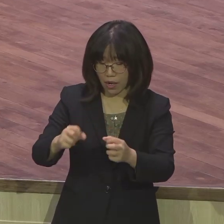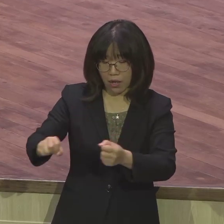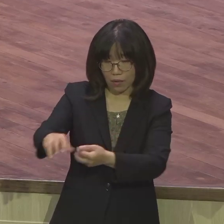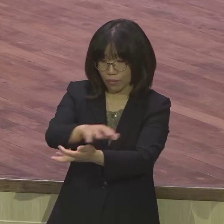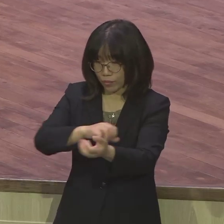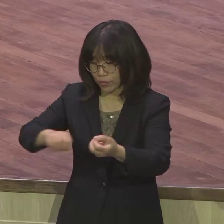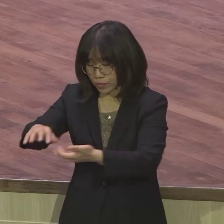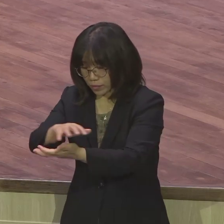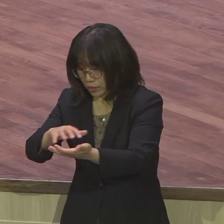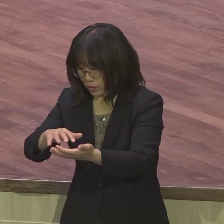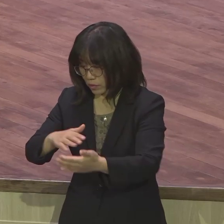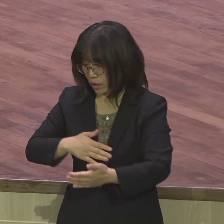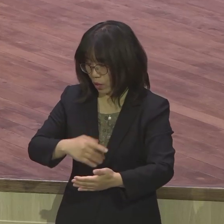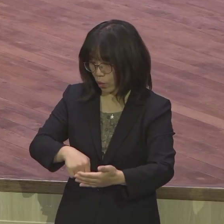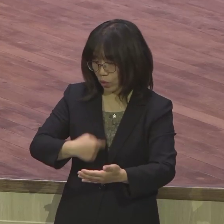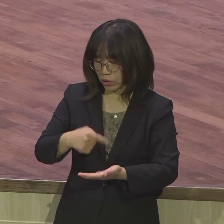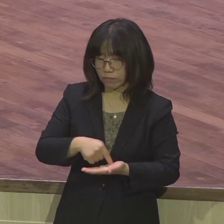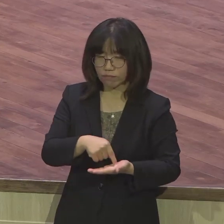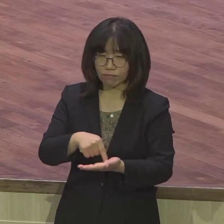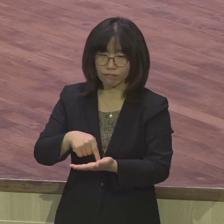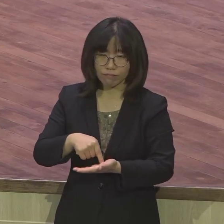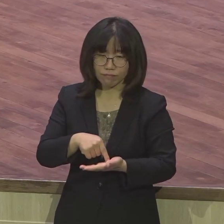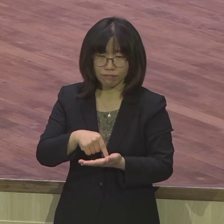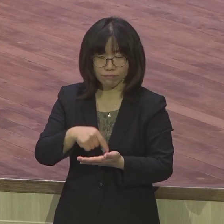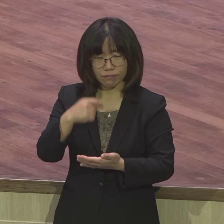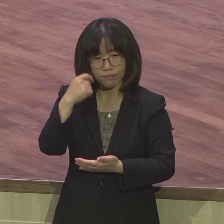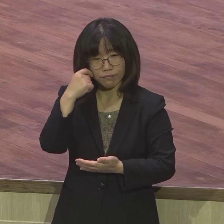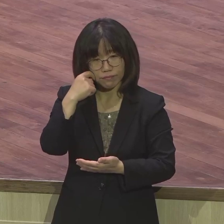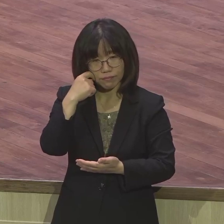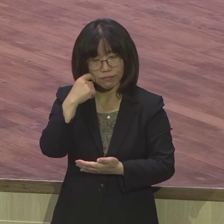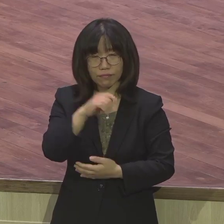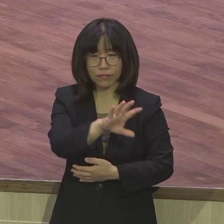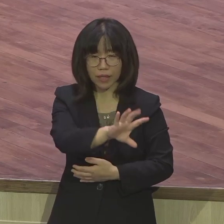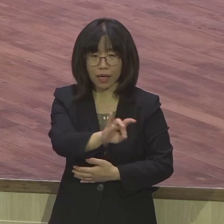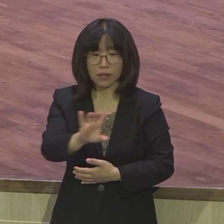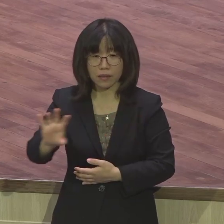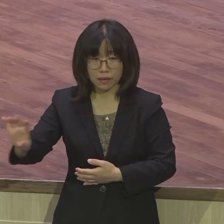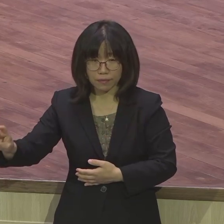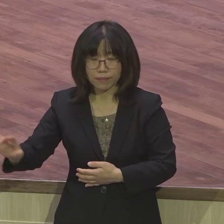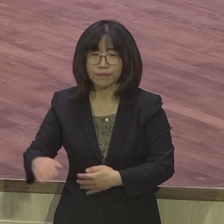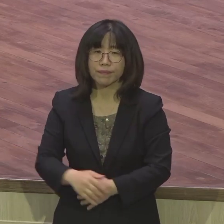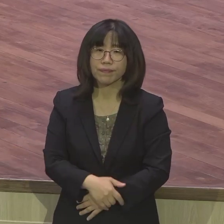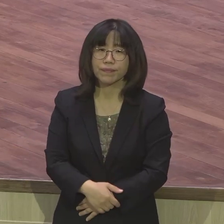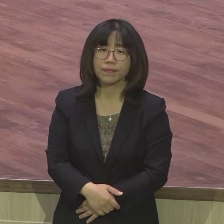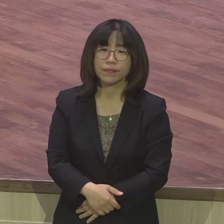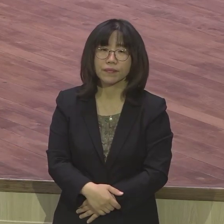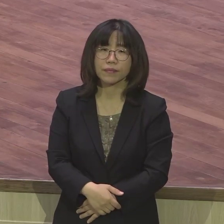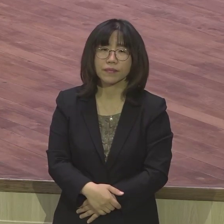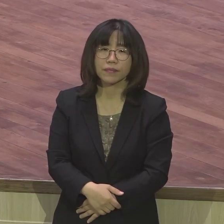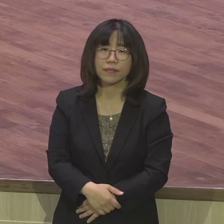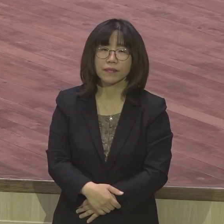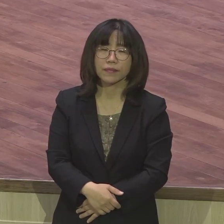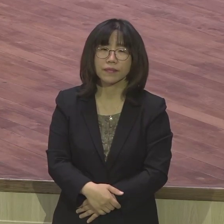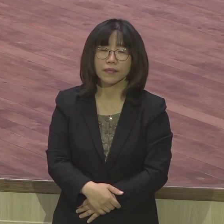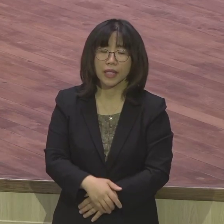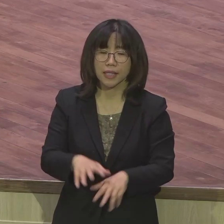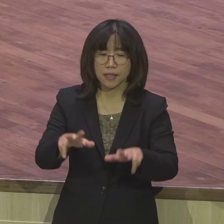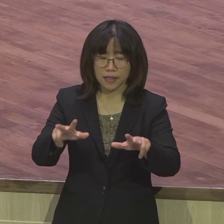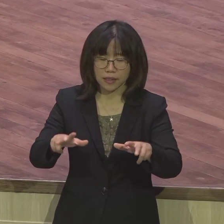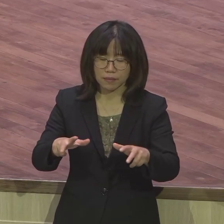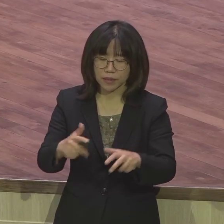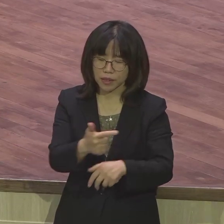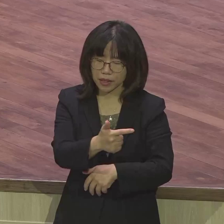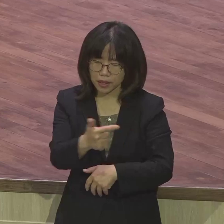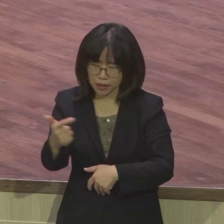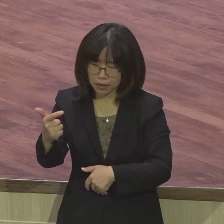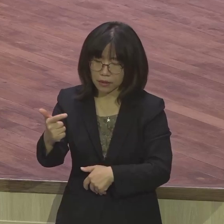이 속에서 우리가 이제 신앙이 자라가잖아요. 그러나 때로는 이런 속에서 정말 하나님의 세미한